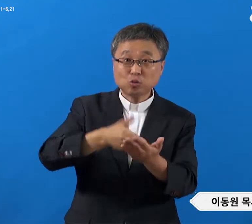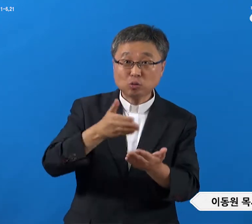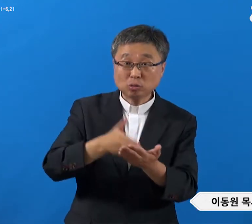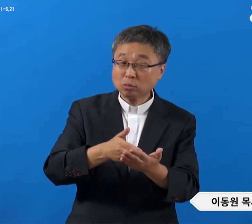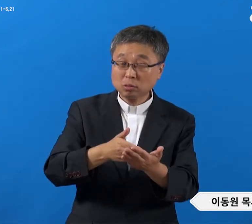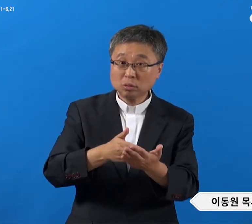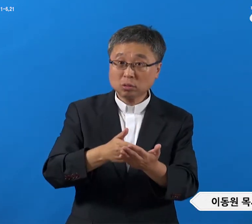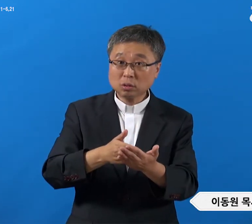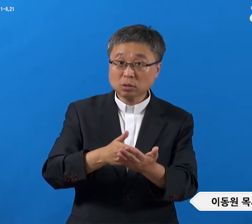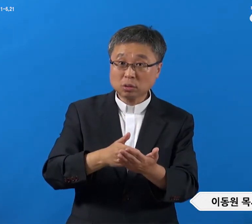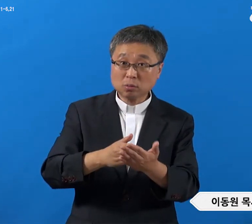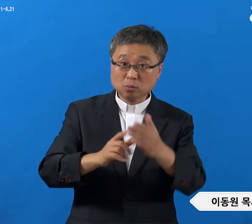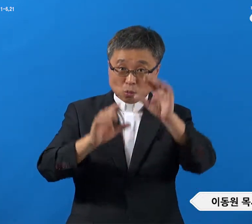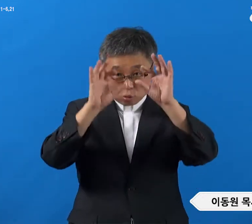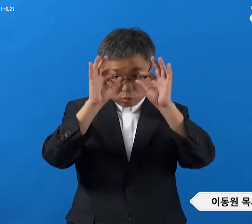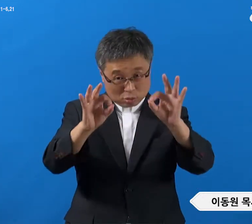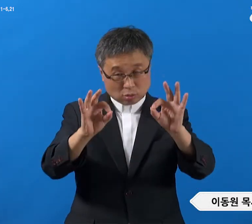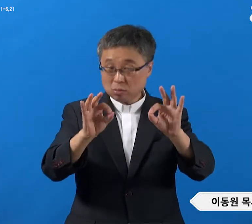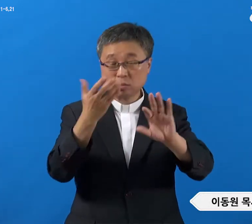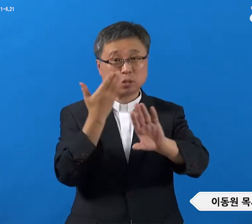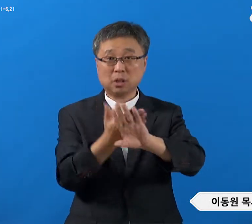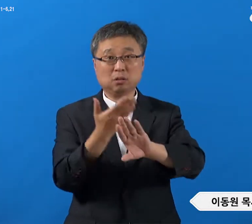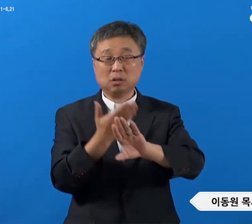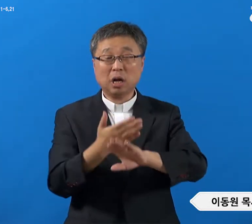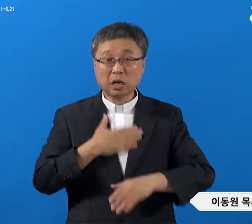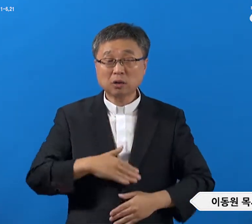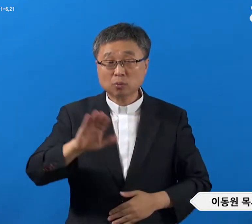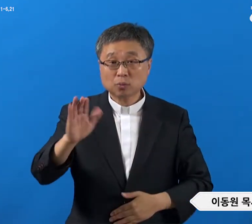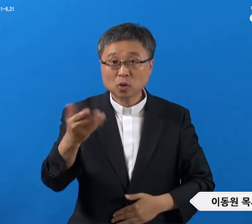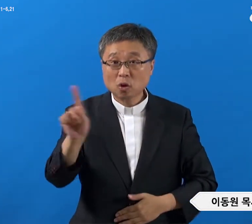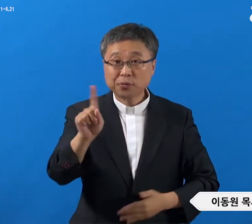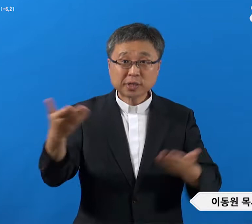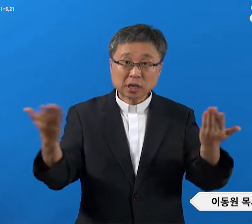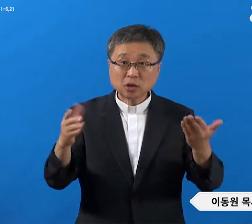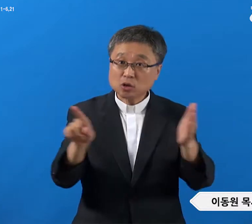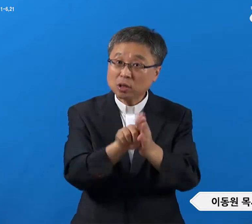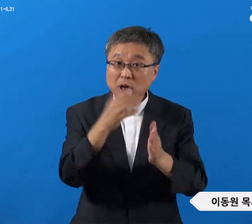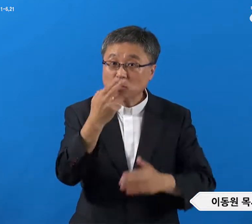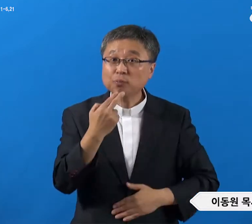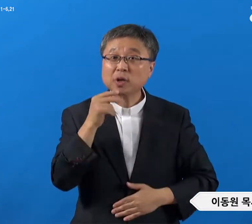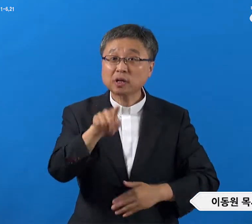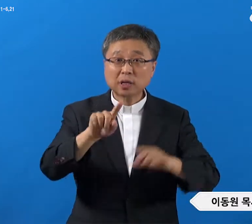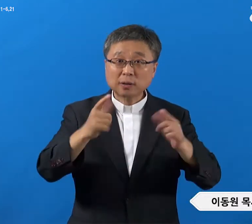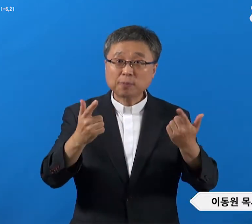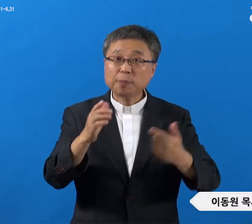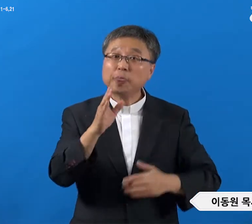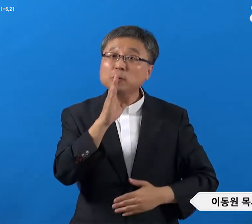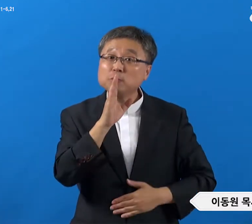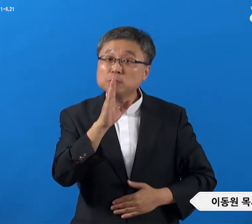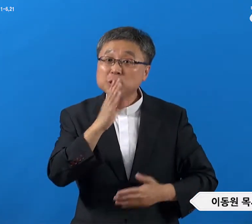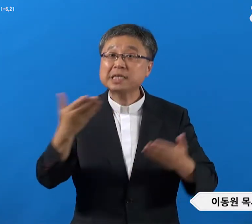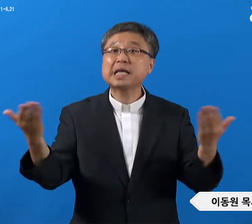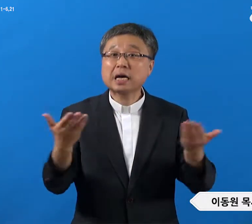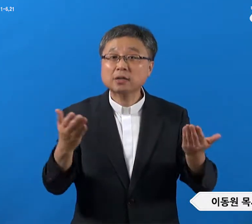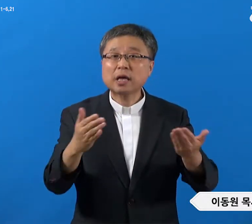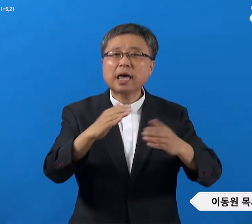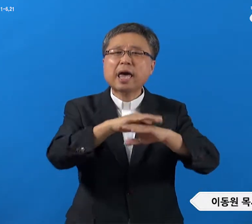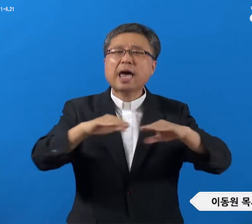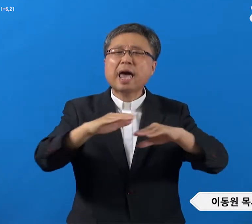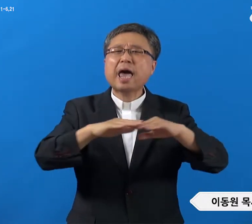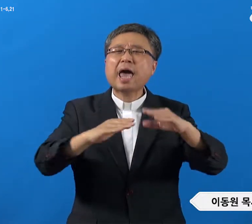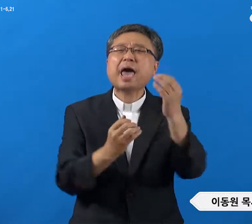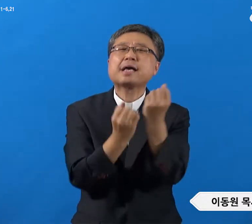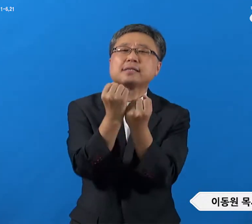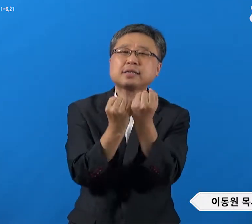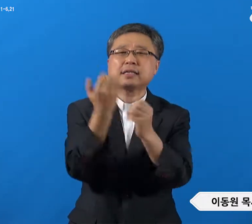것입니다. 근데 그것은 그러니까 어떤 사건도 신뢰할 수 없다는 아니고 거기에 실체는 있어요. 해석이 다를